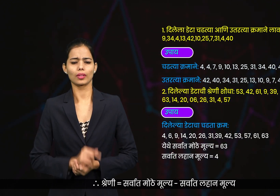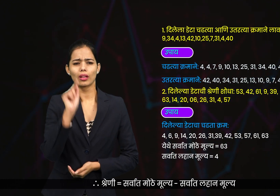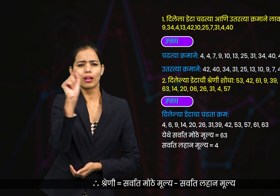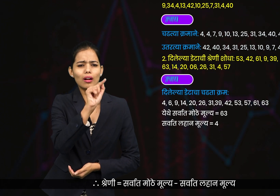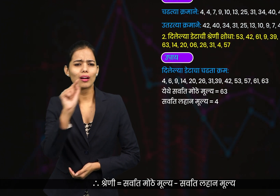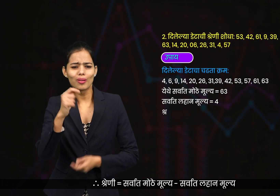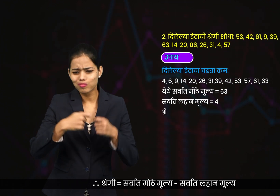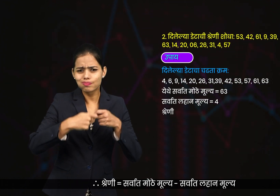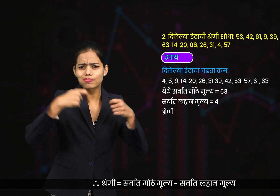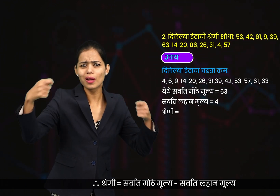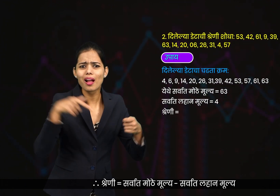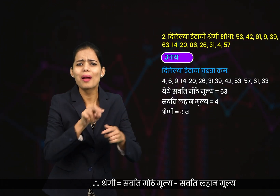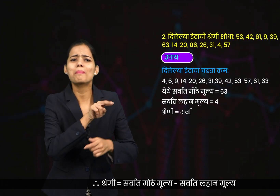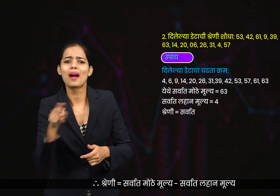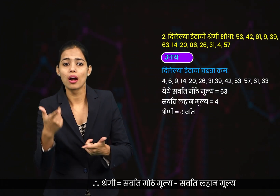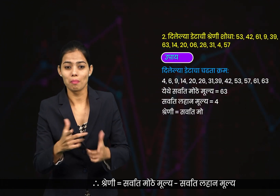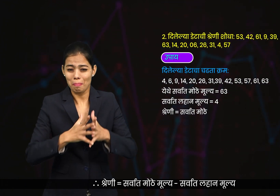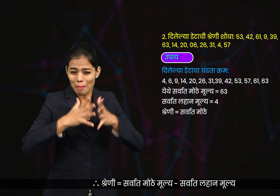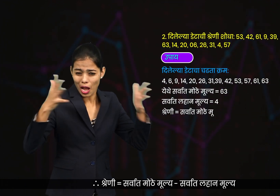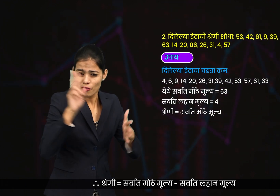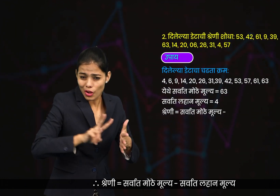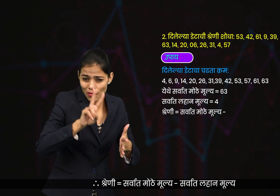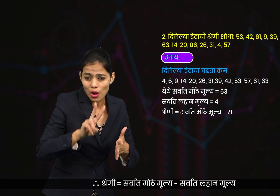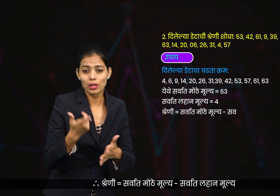श्रेणी सर्वात मोठे मूल्य वजा सर्वात लहान मूल्य।